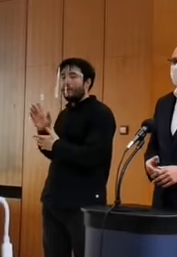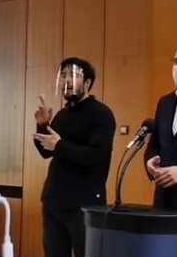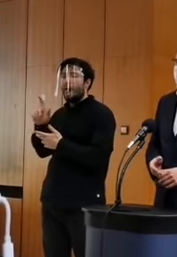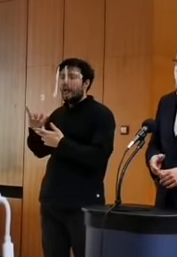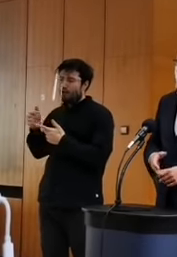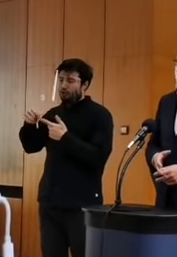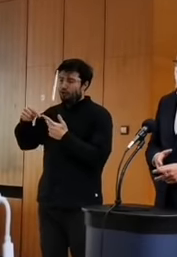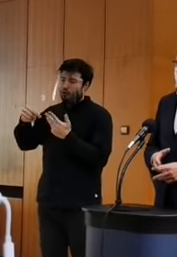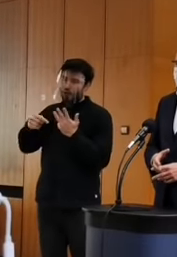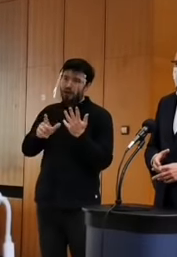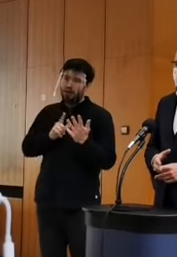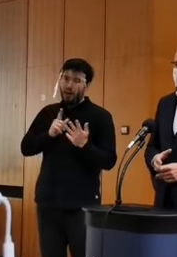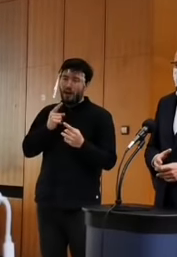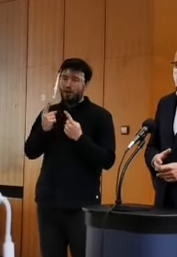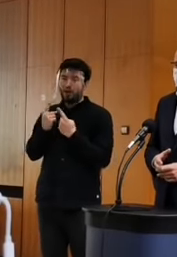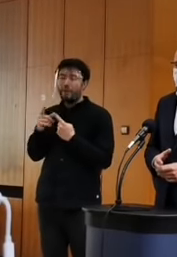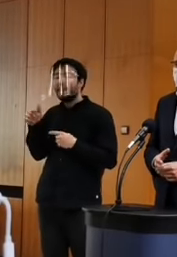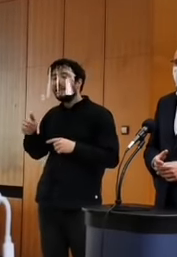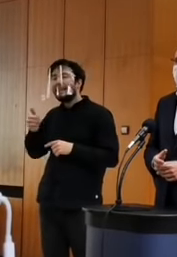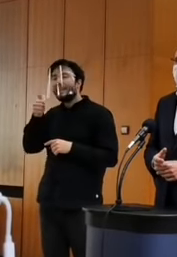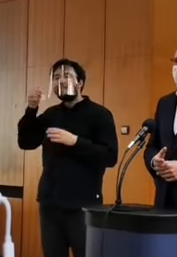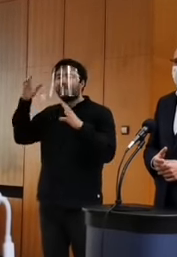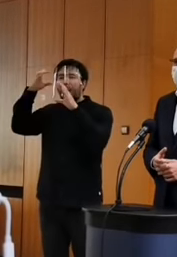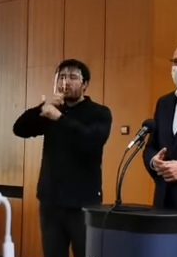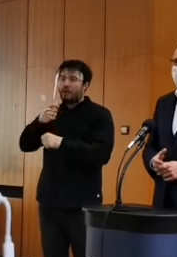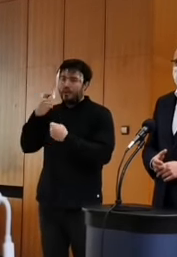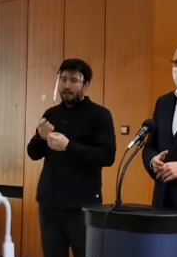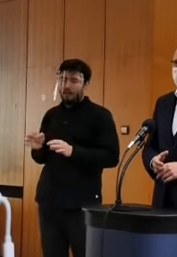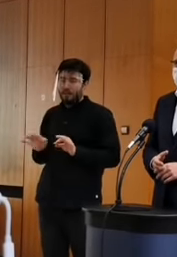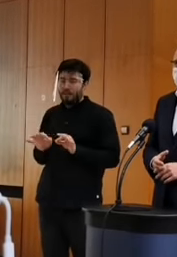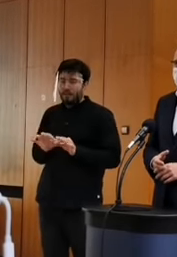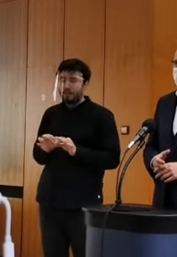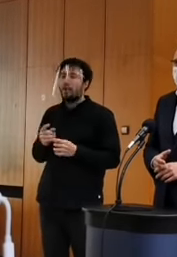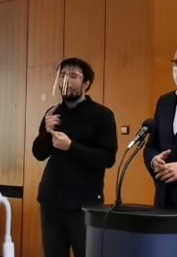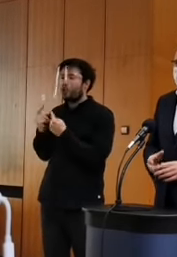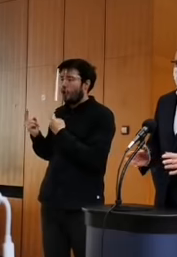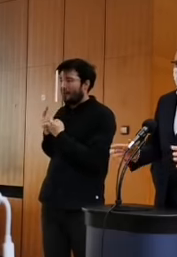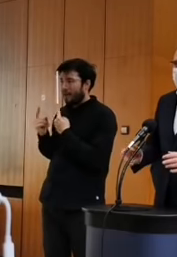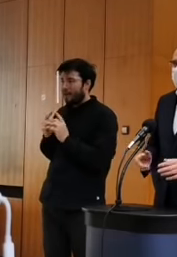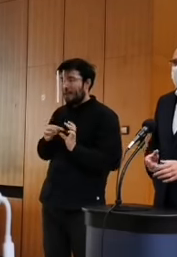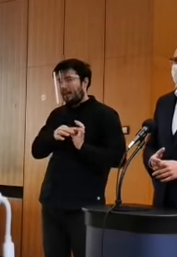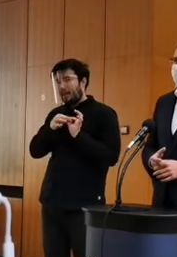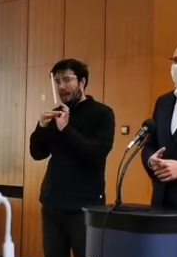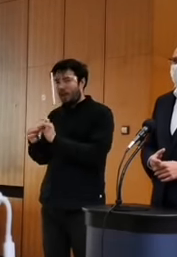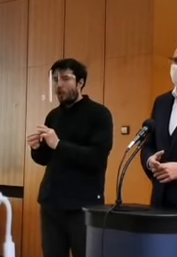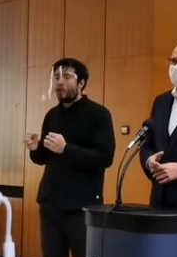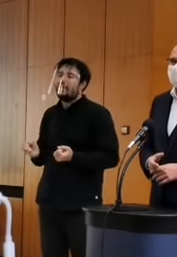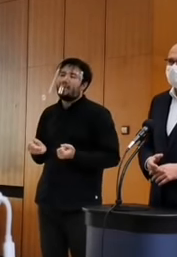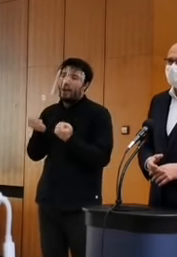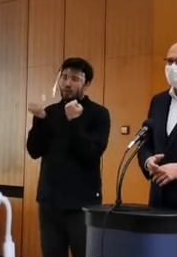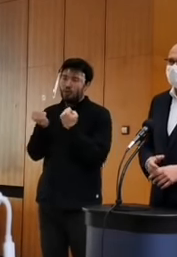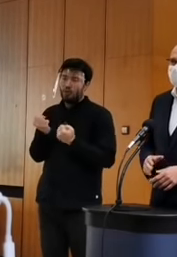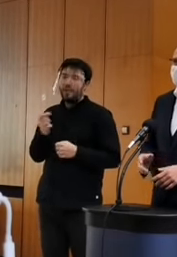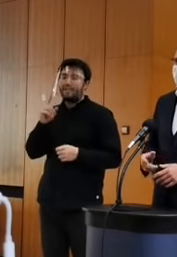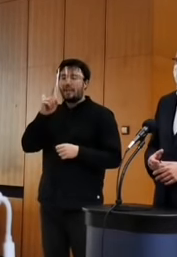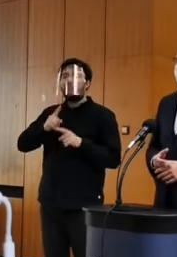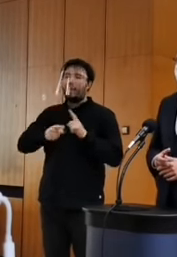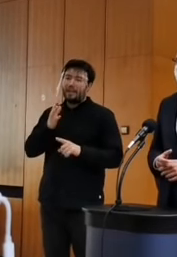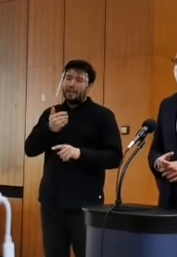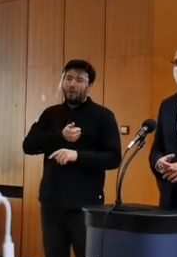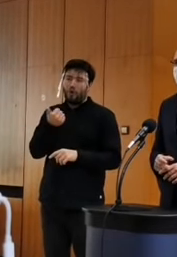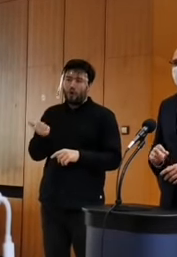večer vybavíte. Čiže tie rokovania budú dlhé, budú náročné. Nie som v politike, že prvý rok, čiže viem